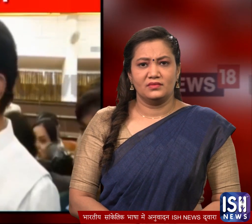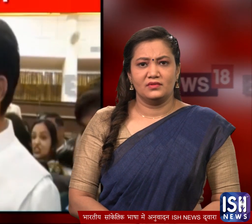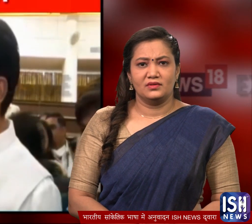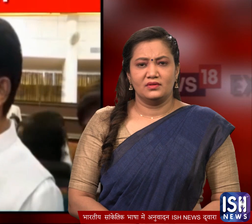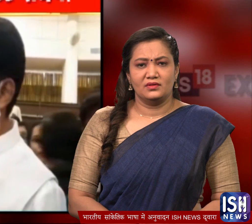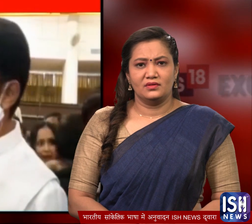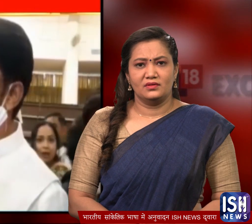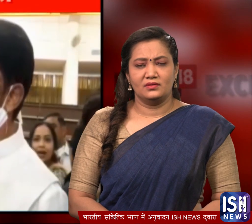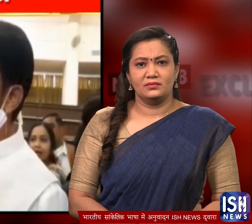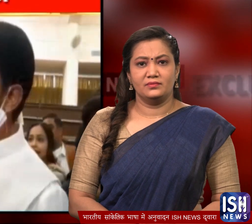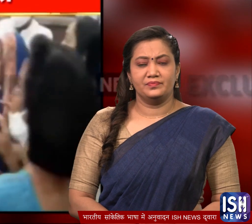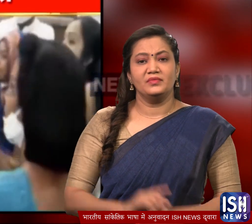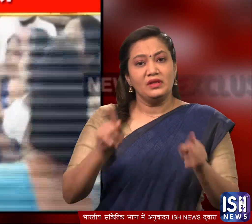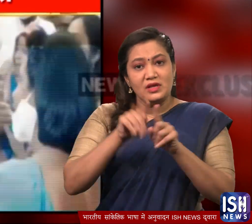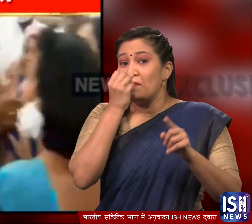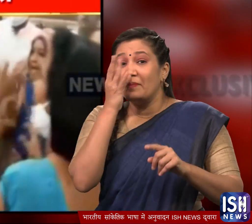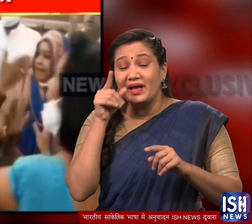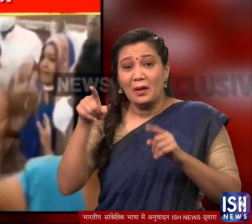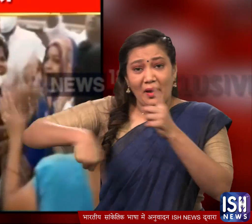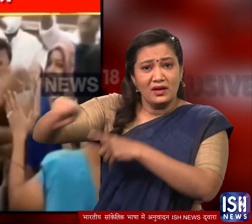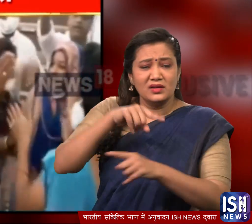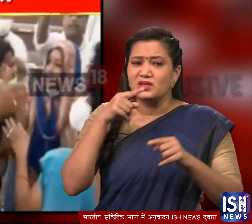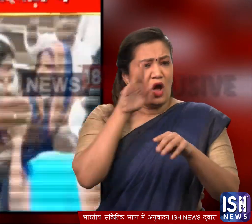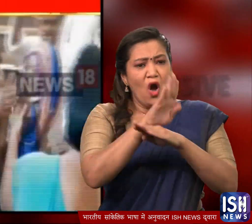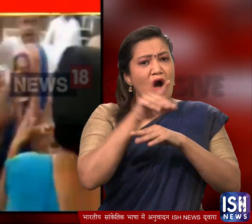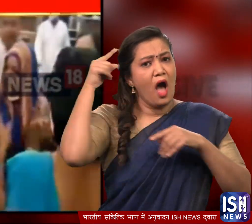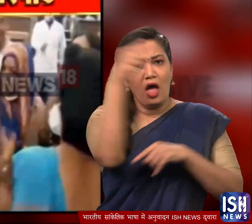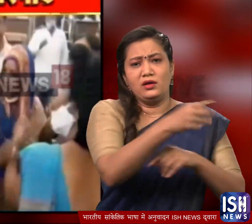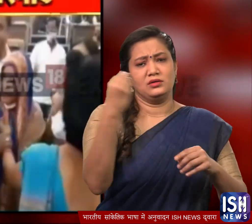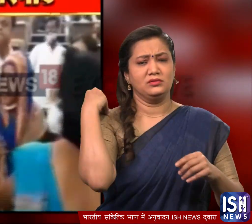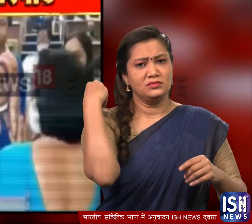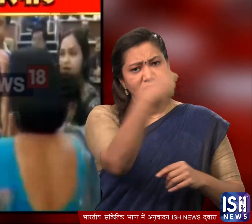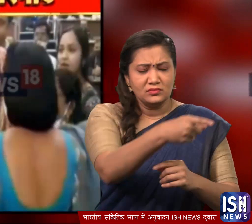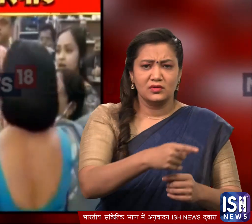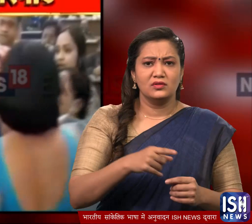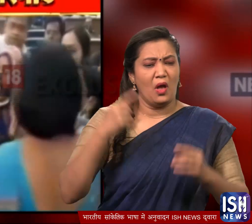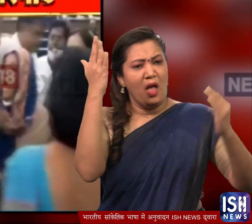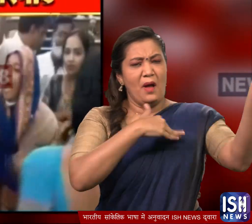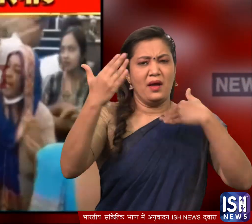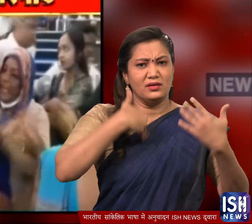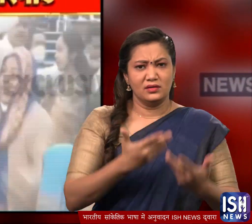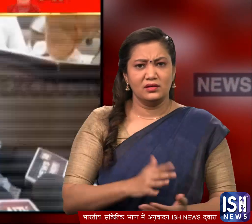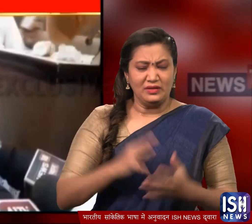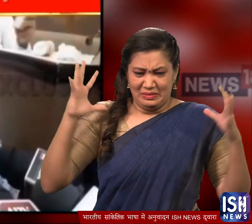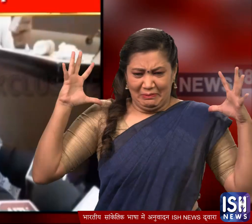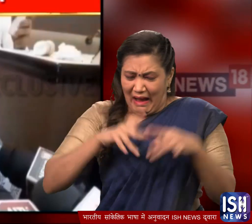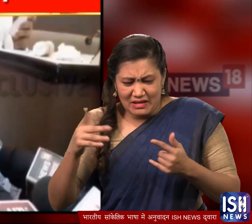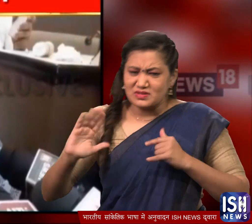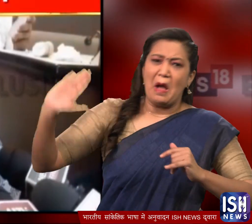हमारी पार्षद हुई है। जवाब में बीजेपी पार्षद ने कांग्रेसी पार्षदों पर ही बदसलूकी और मारपीट के आरोप लगा